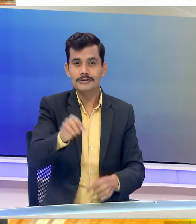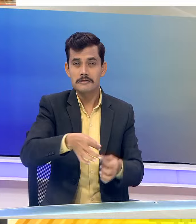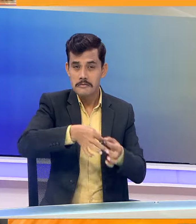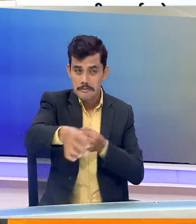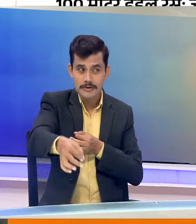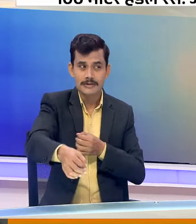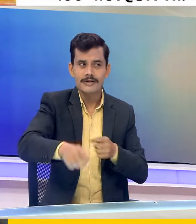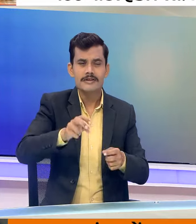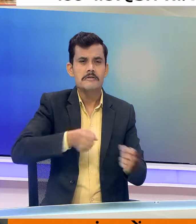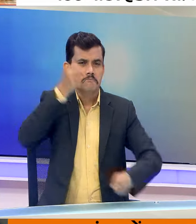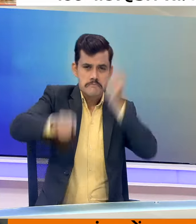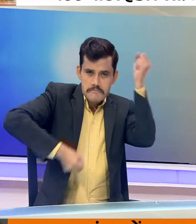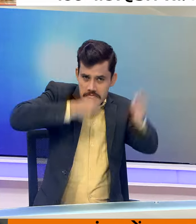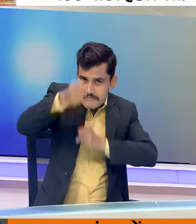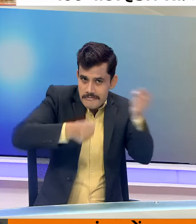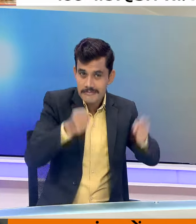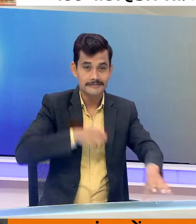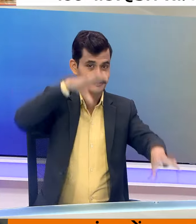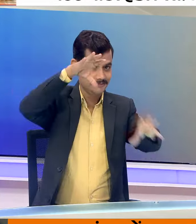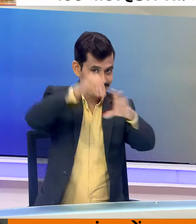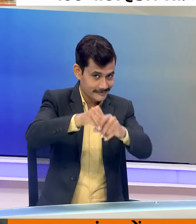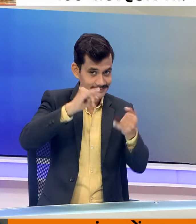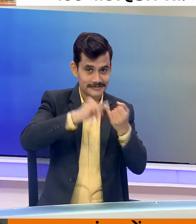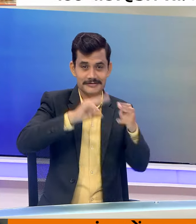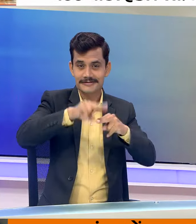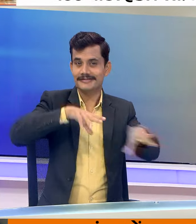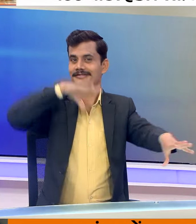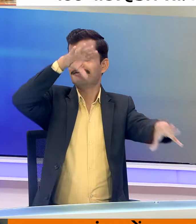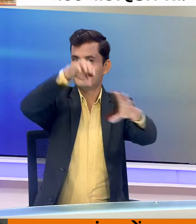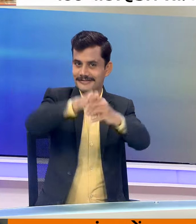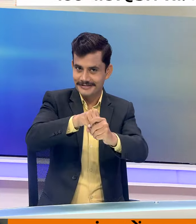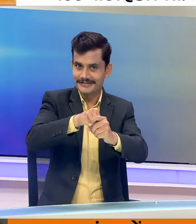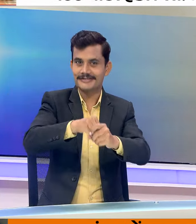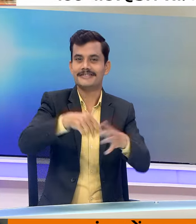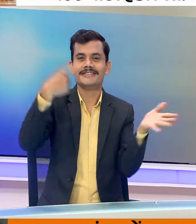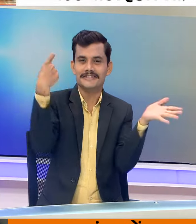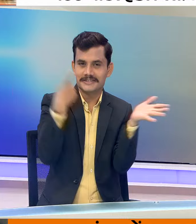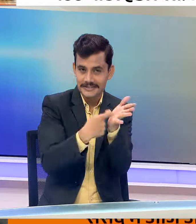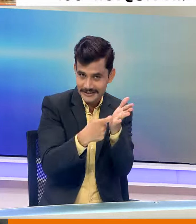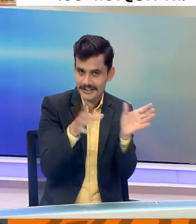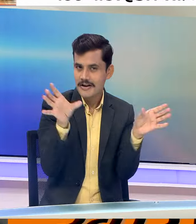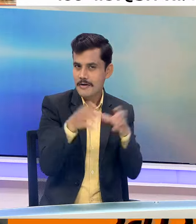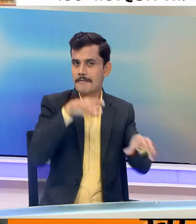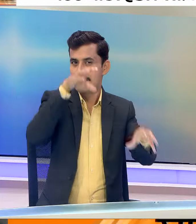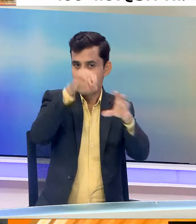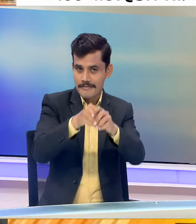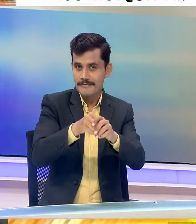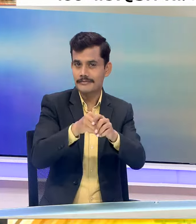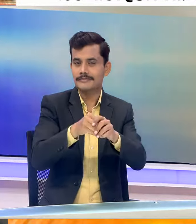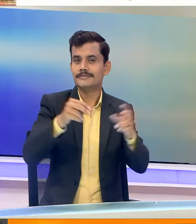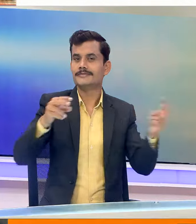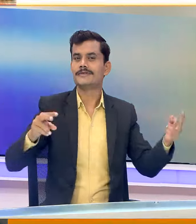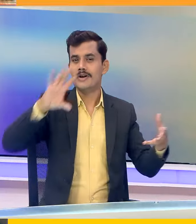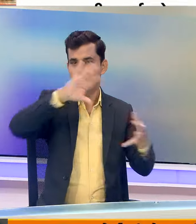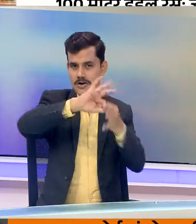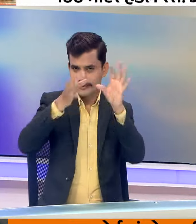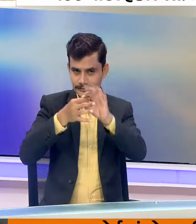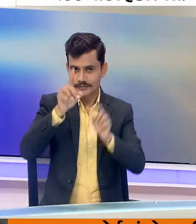राउंड में उतरेंगी। याराजी सेमीफाइनल में जगह बनाने के लिए रैपचेस राउंड में भाग लेंगी। वो ओलंपिक में 100